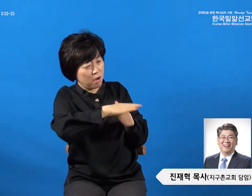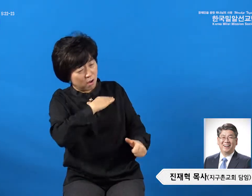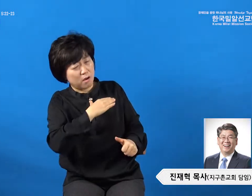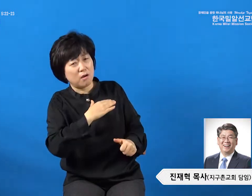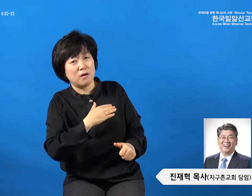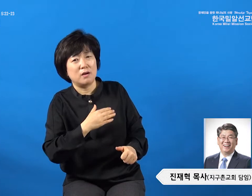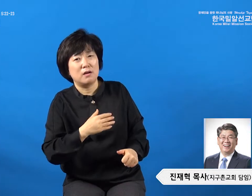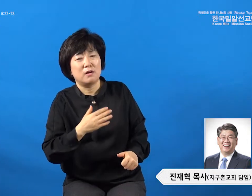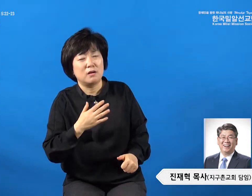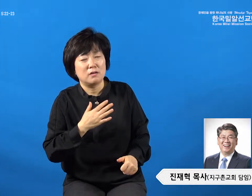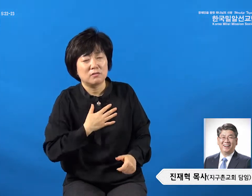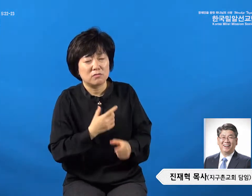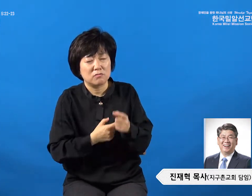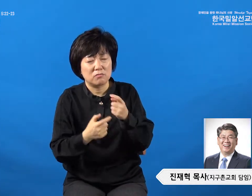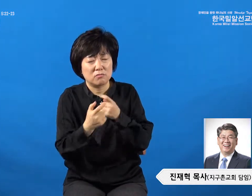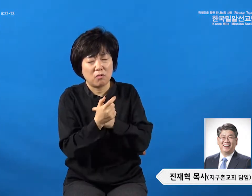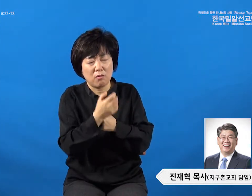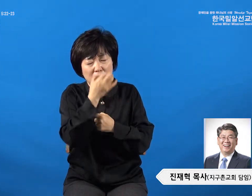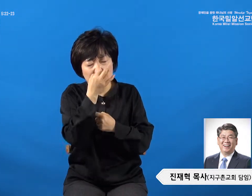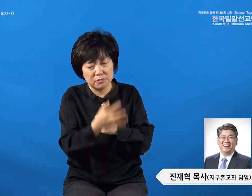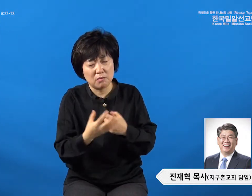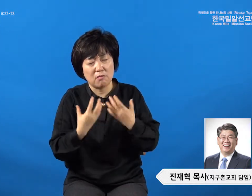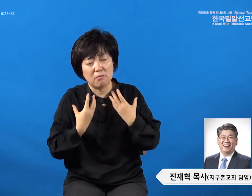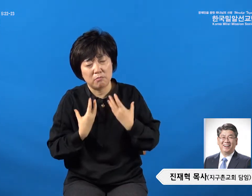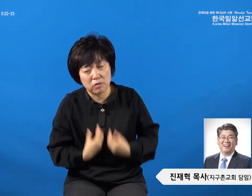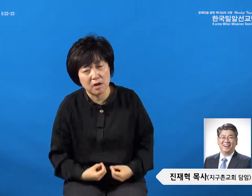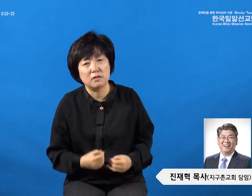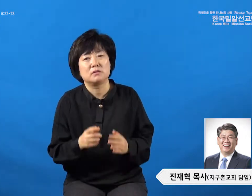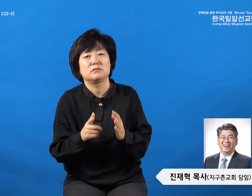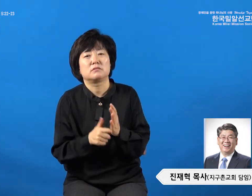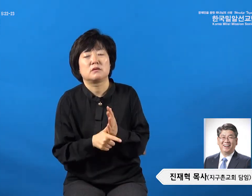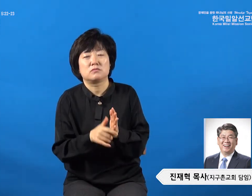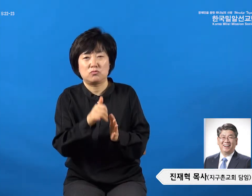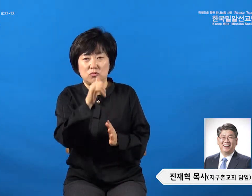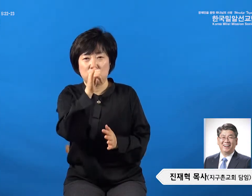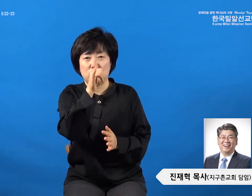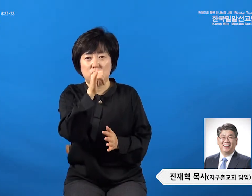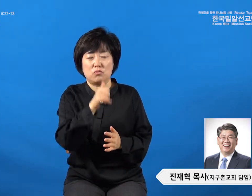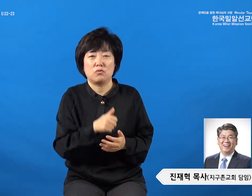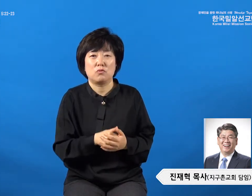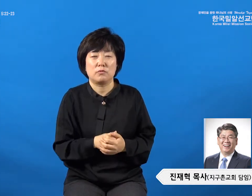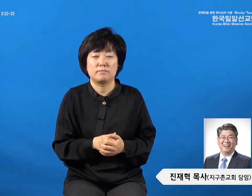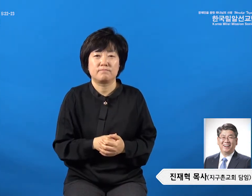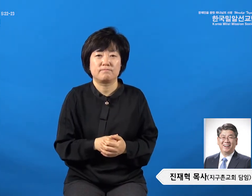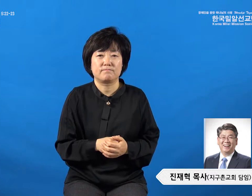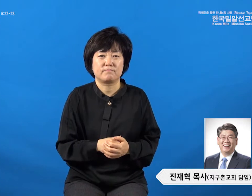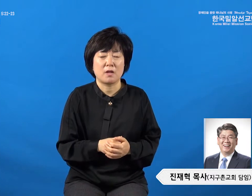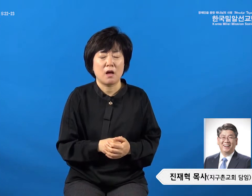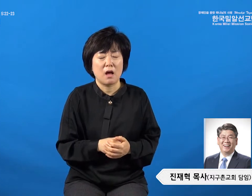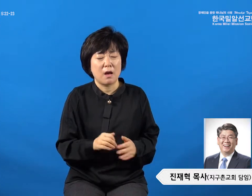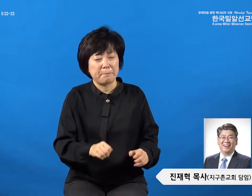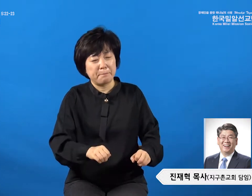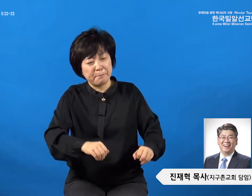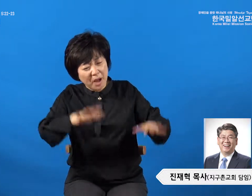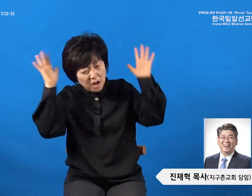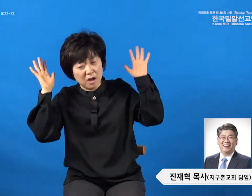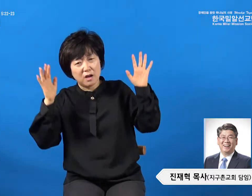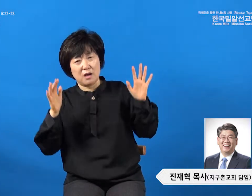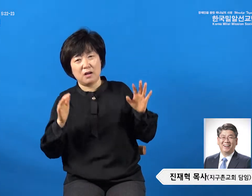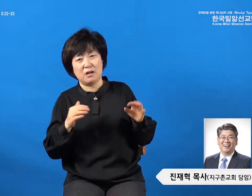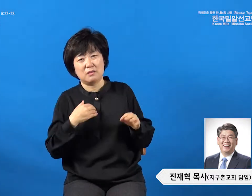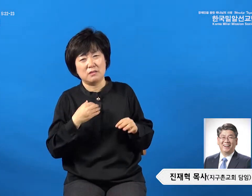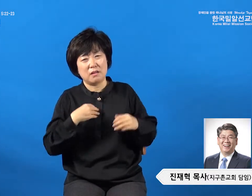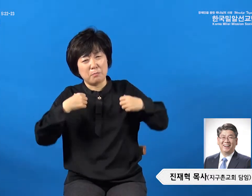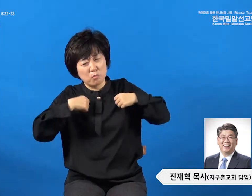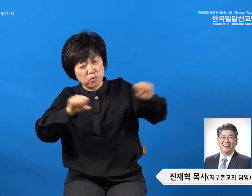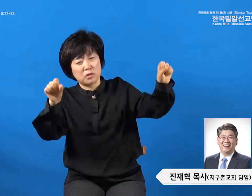문제가 더 힘들고 어려워지기도 합니다. 쉽게 낙심하고 싶습니다. 손 놓고